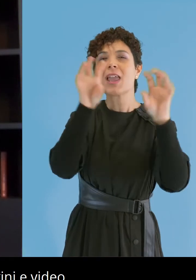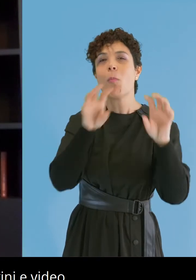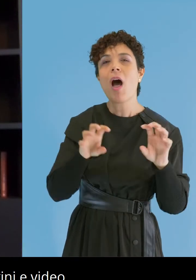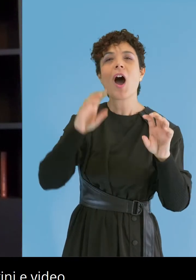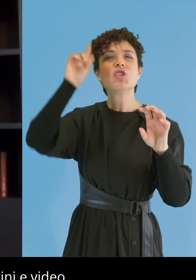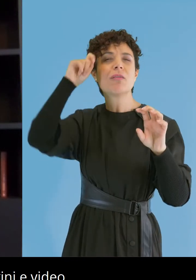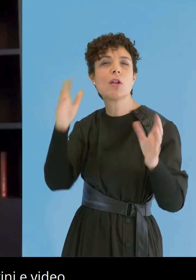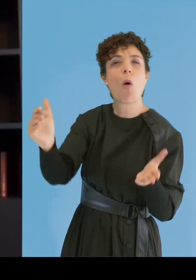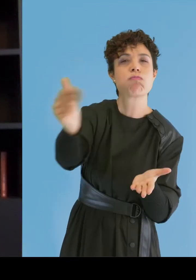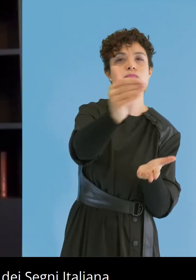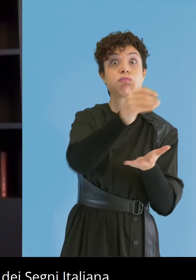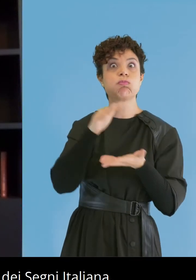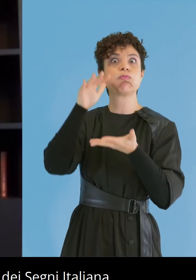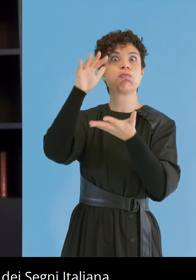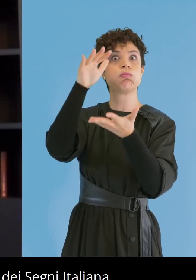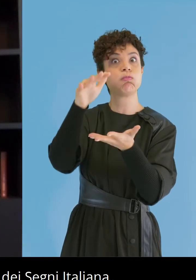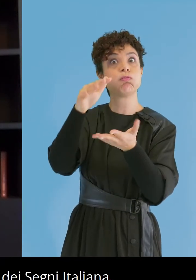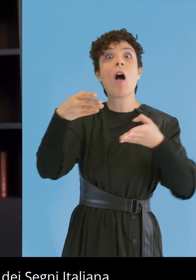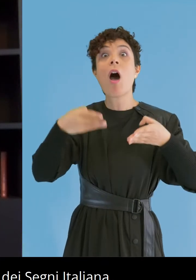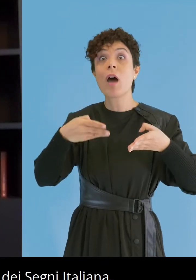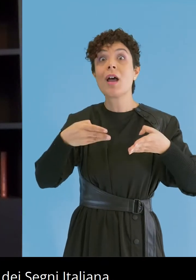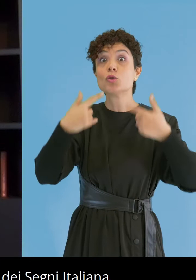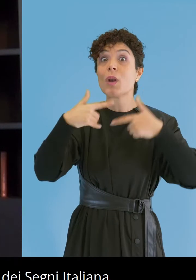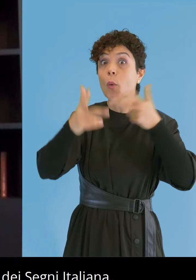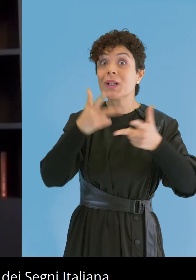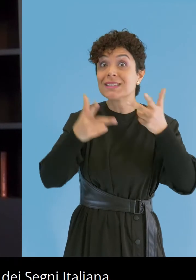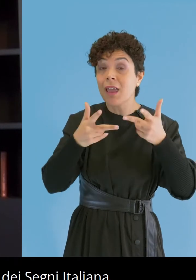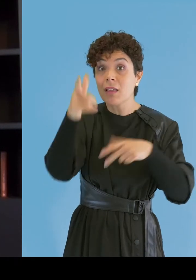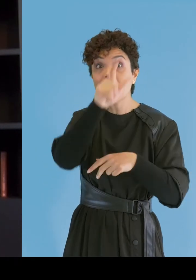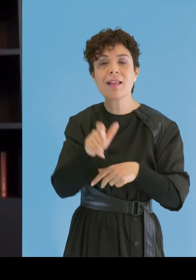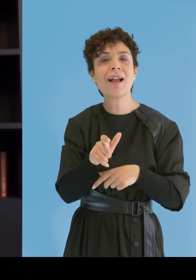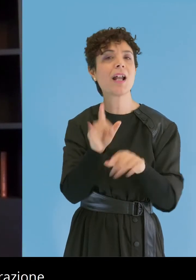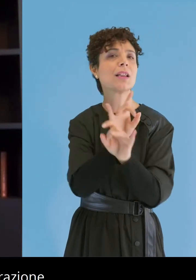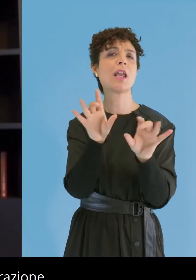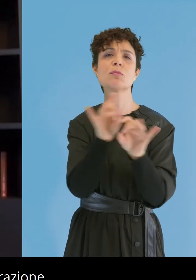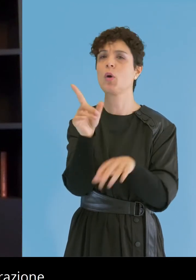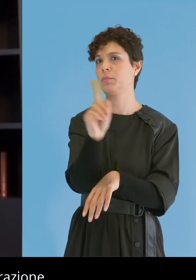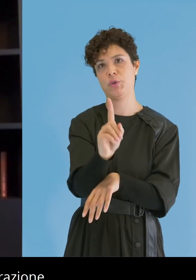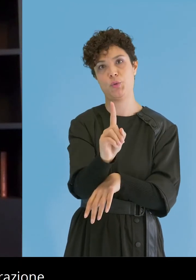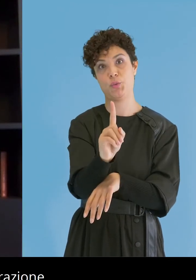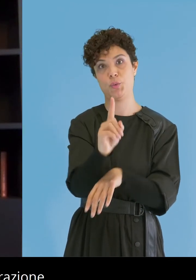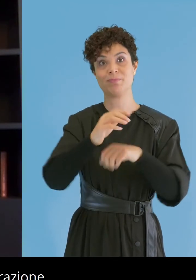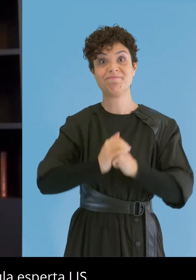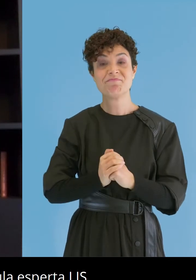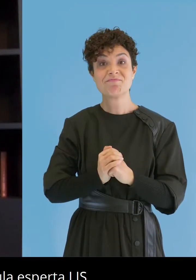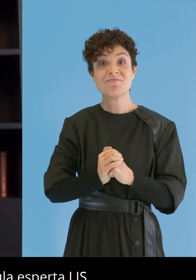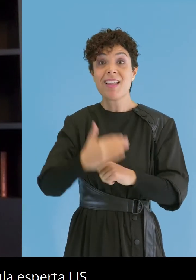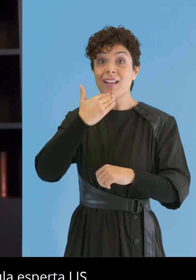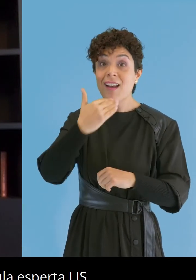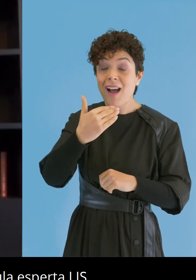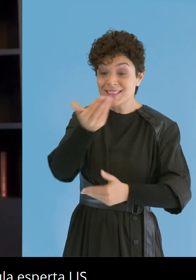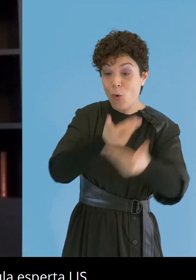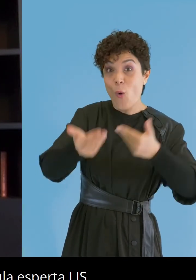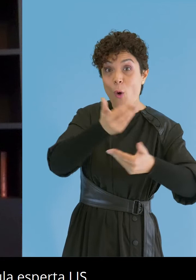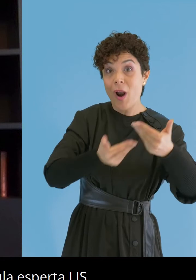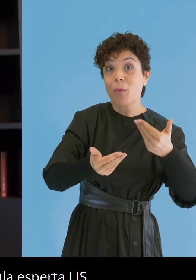di immagini e video, che attualmente manca per la lingua dei segni italiana. A tale scopo, con la collaborazione della dottoressa